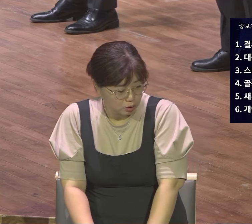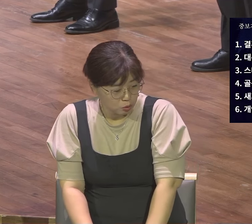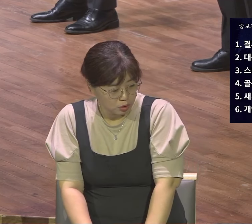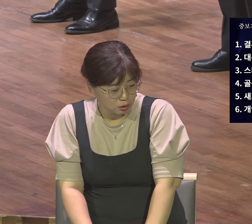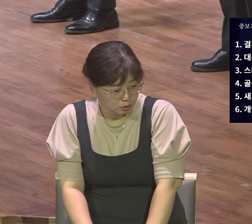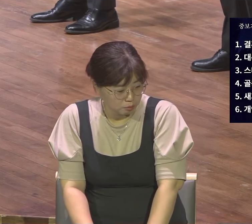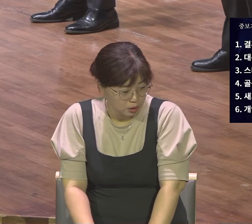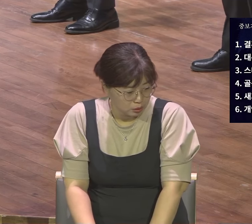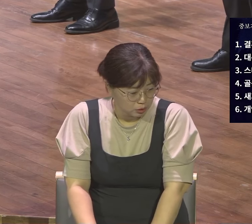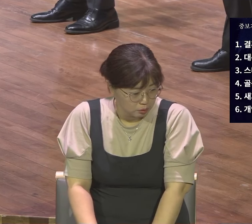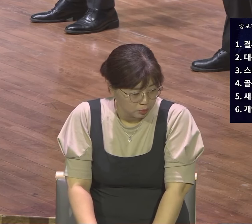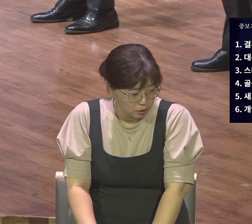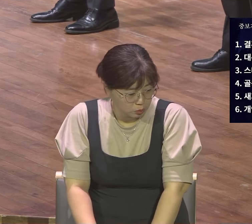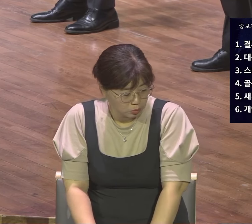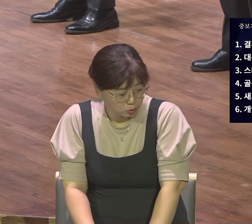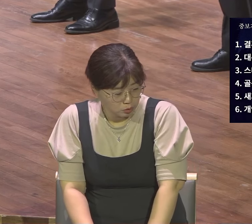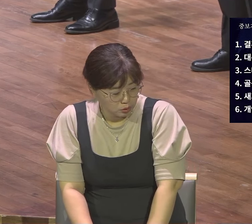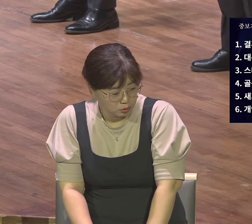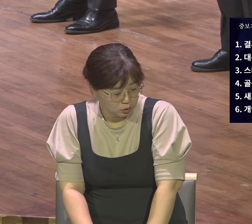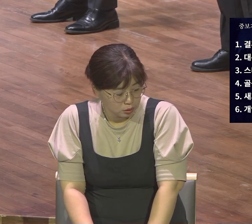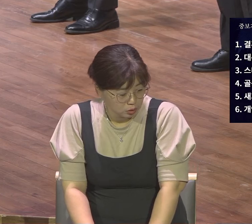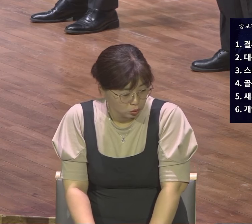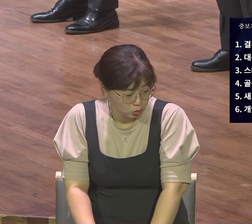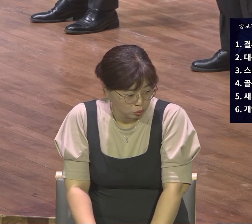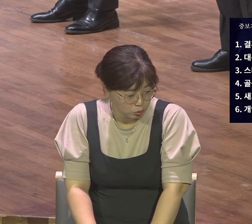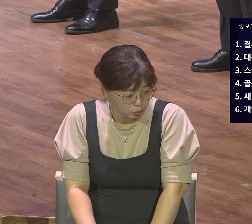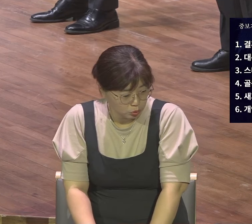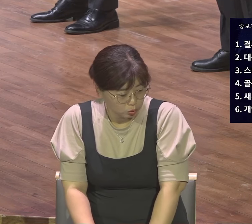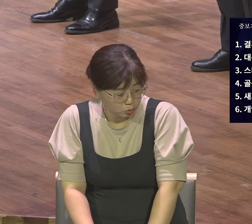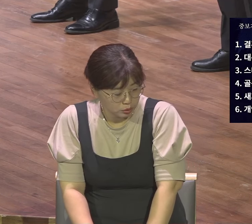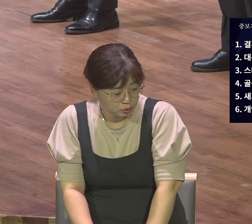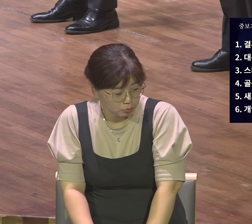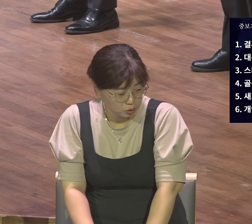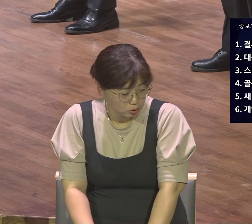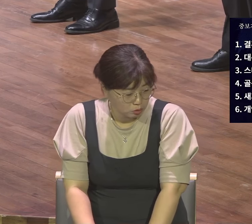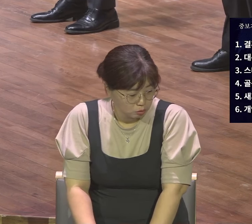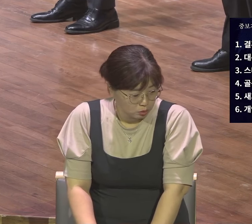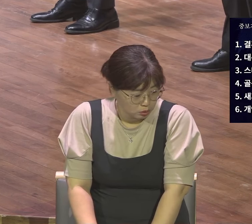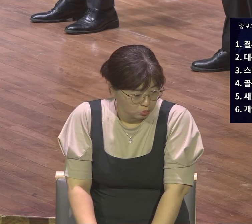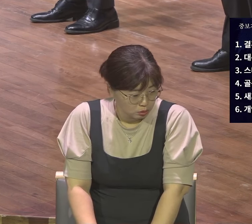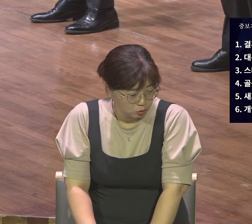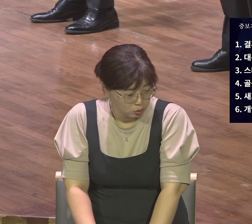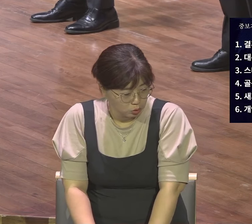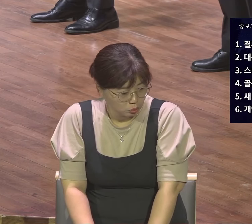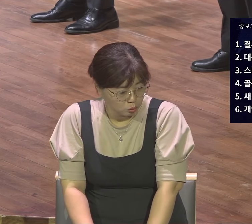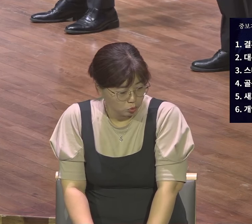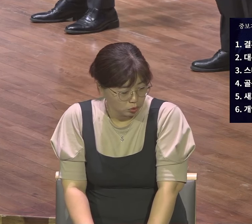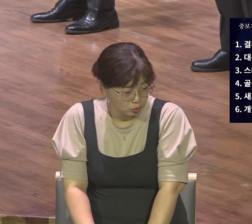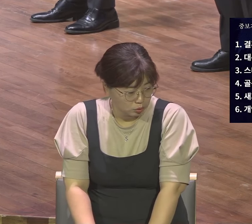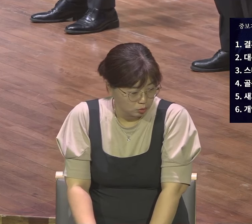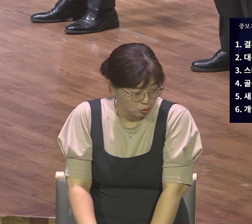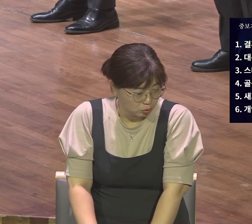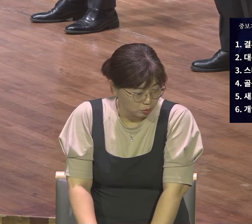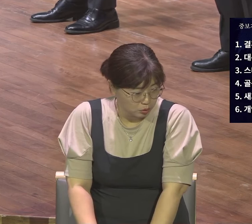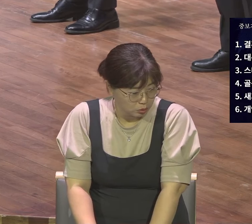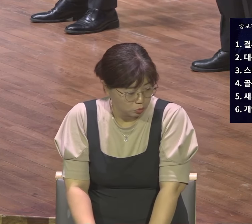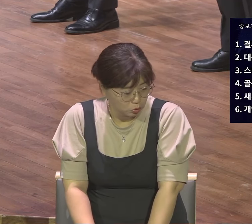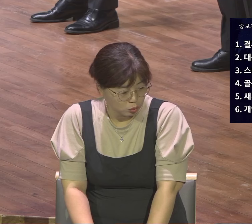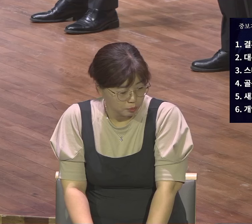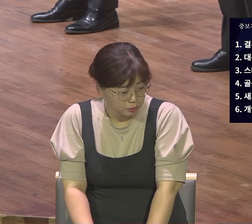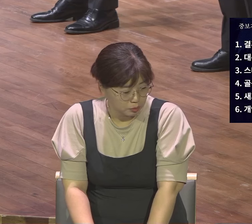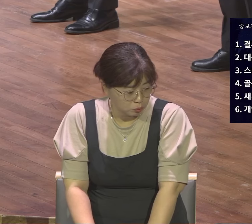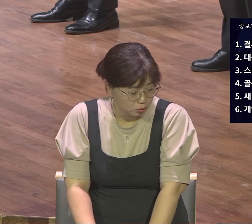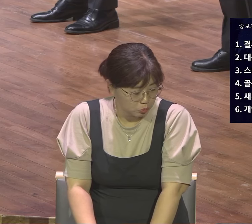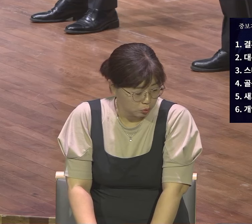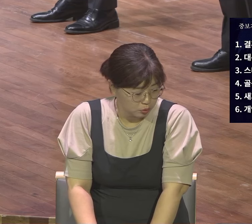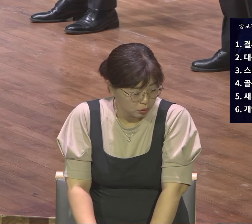내 장막터를 넓히는 이 원단의 말씀을 붙잡고 52주 강단의 말씀을 따라서